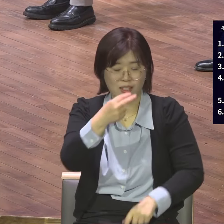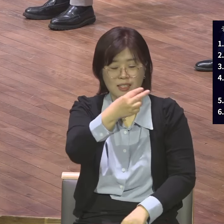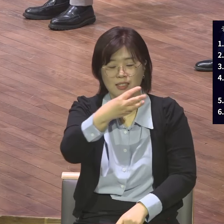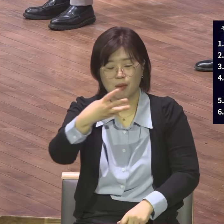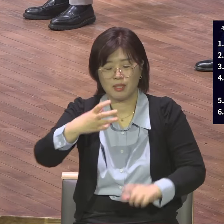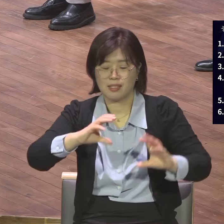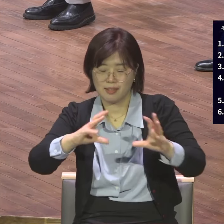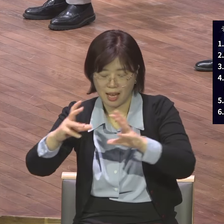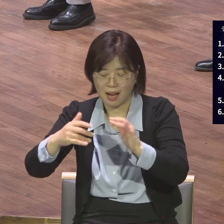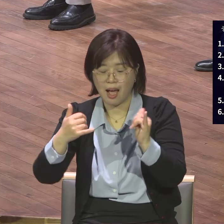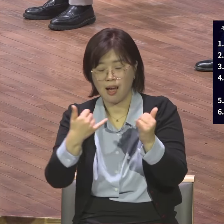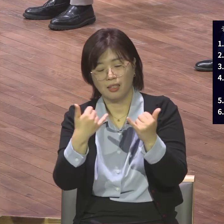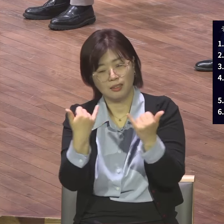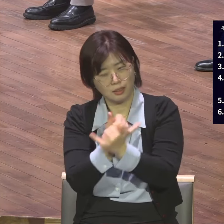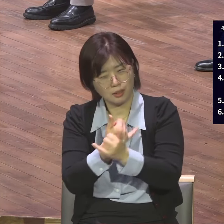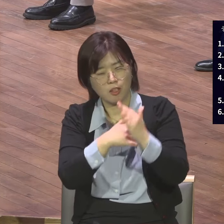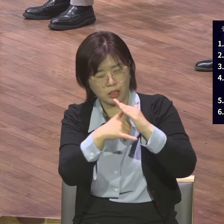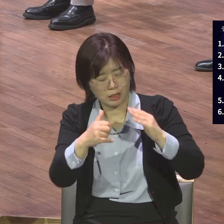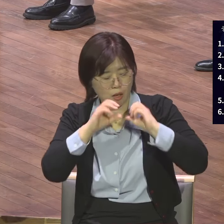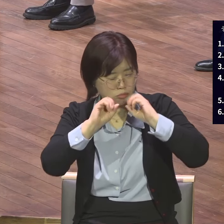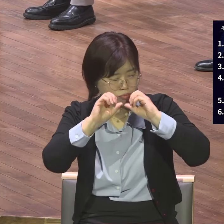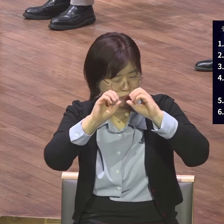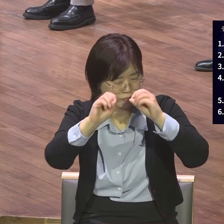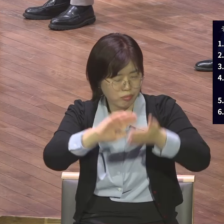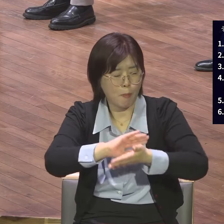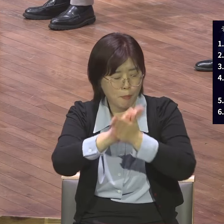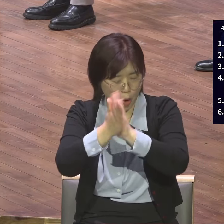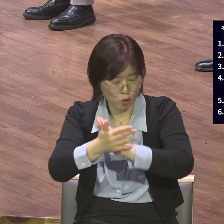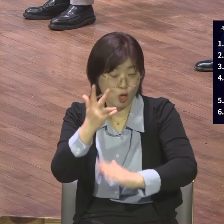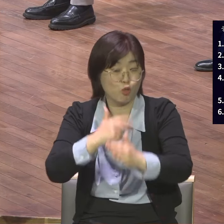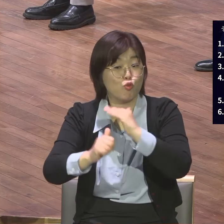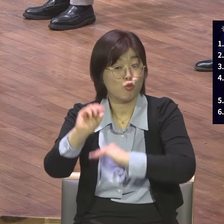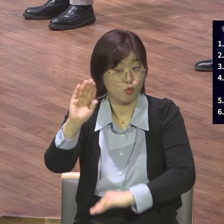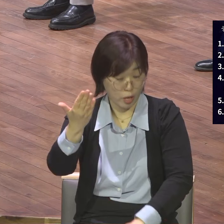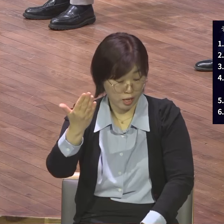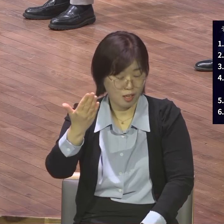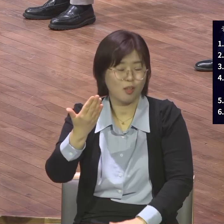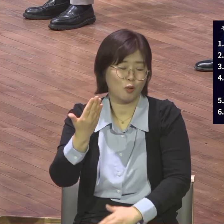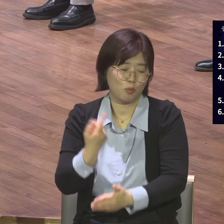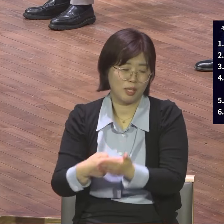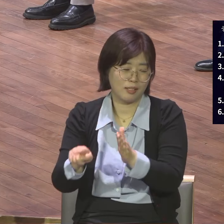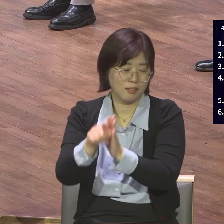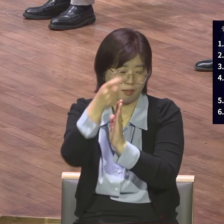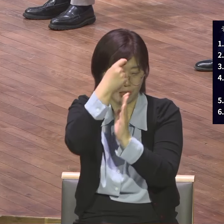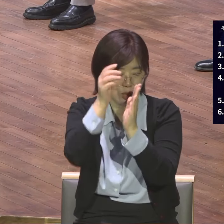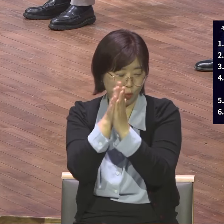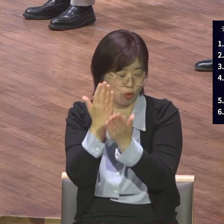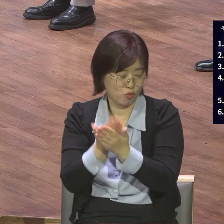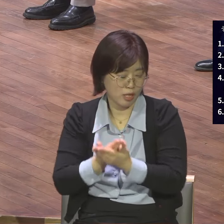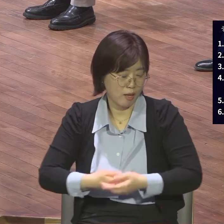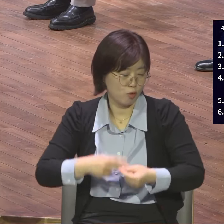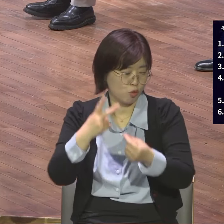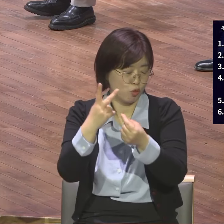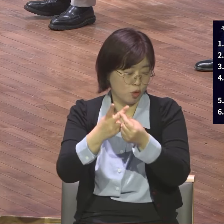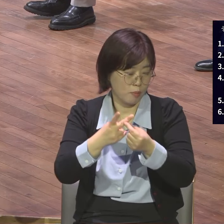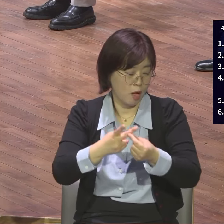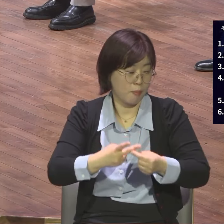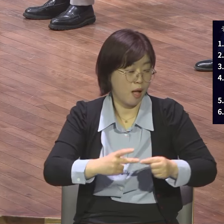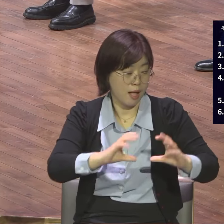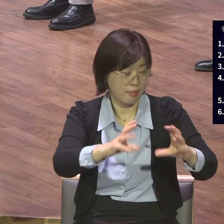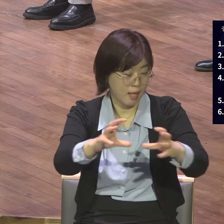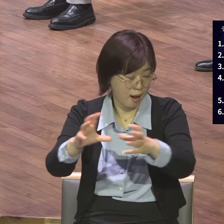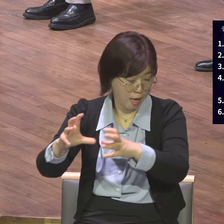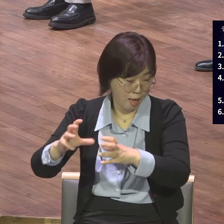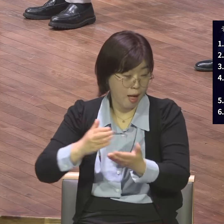고륙들이 살아나는 변화의 주역들 되게 하여 주시옵소서. 대륙별 원팀 원리스입니다. 이 삼신나라 오천종족